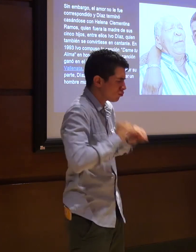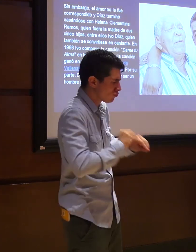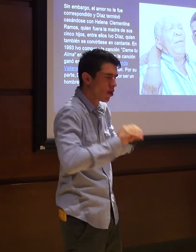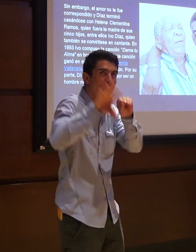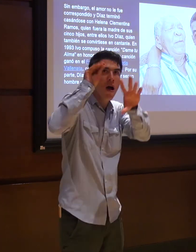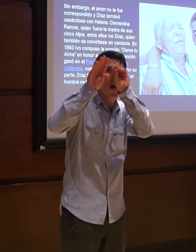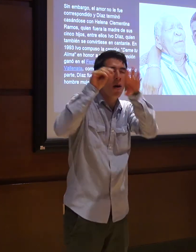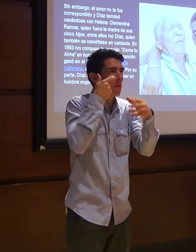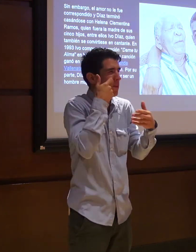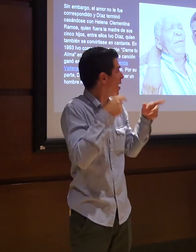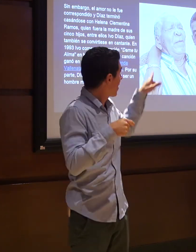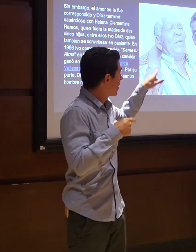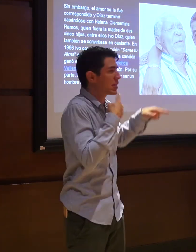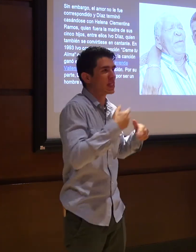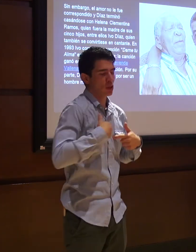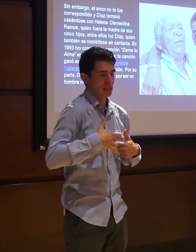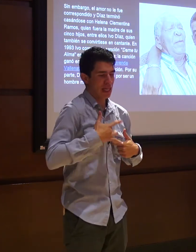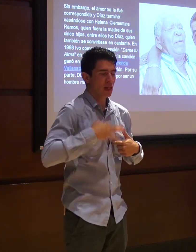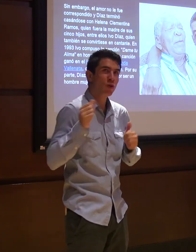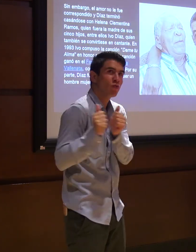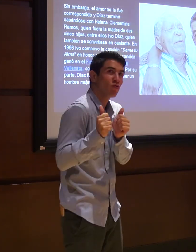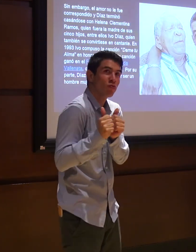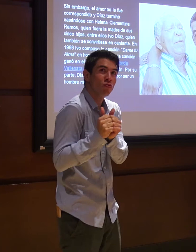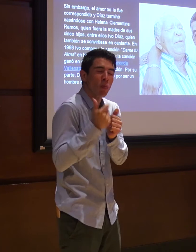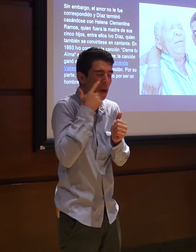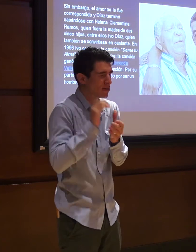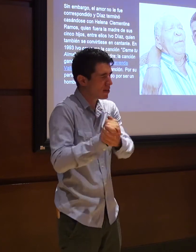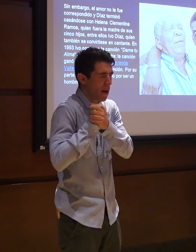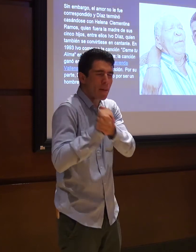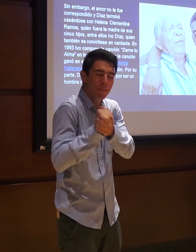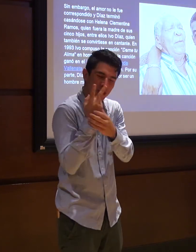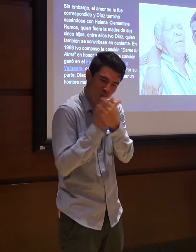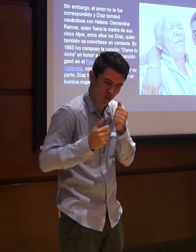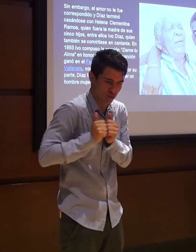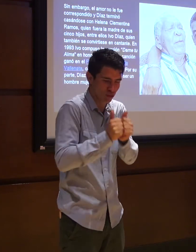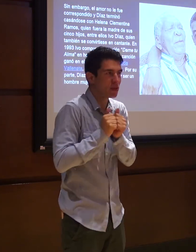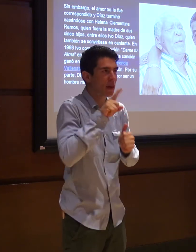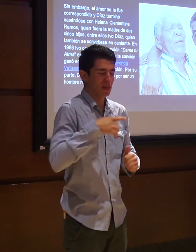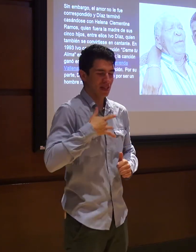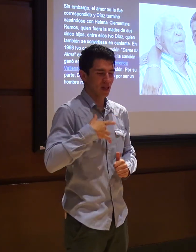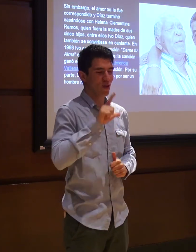lo acompañó muchísimo durante toda su vida, fue casi como su mejor amigo, siempre estuvieron